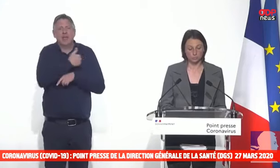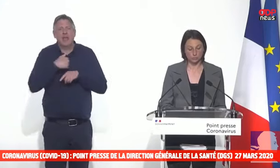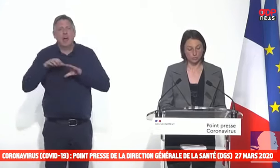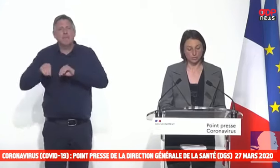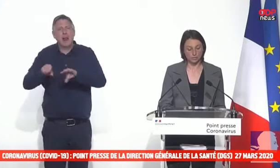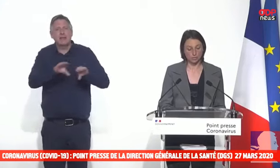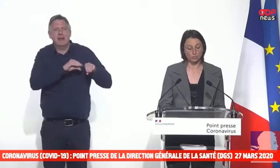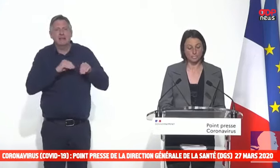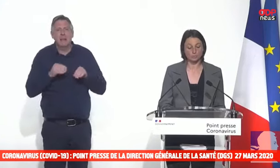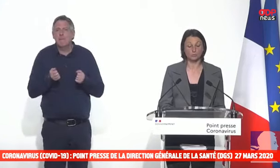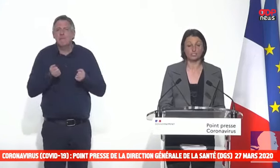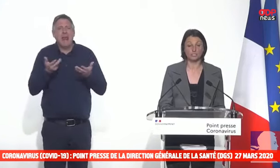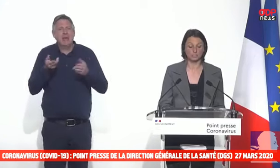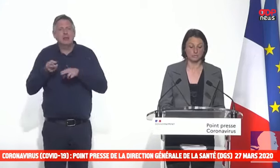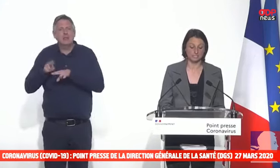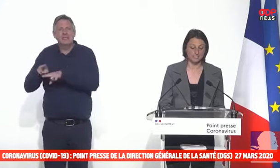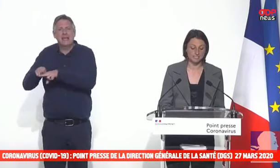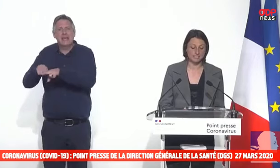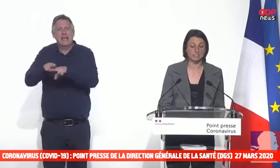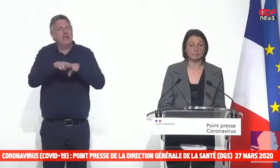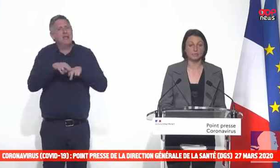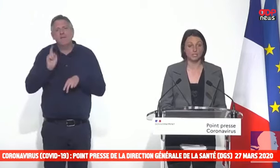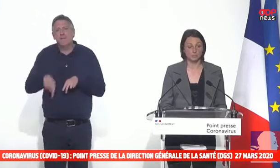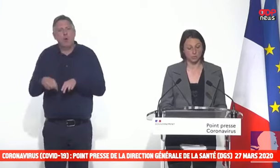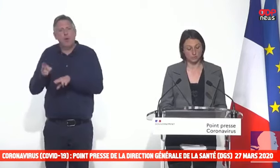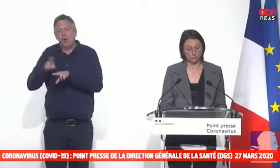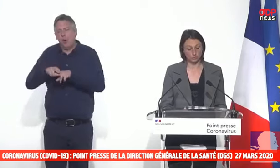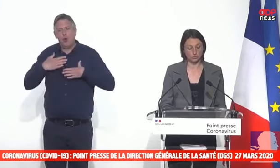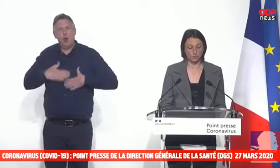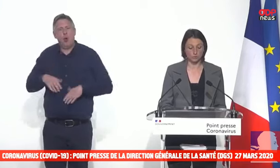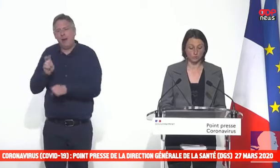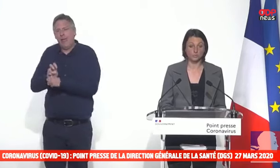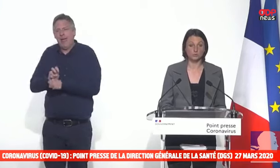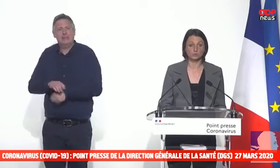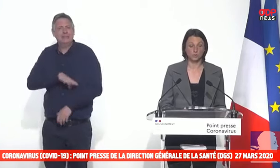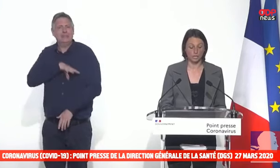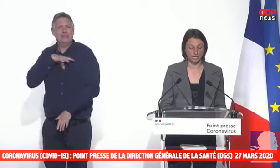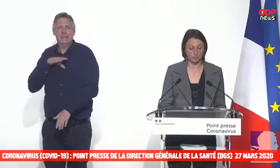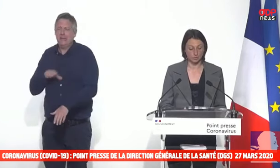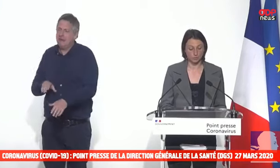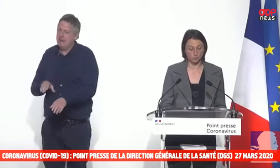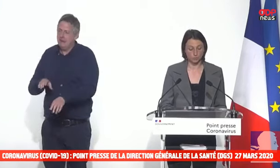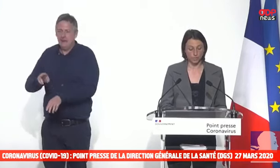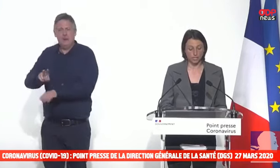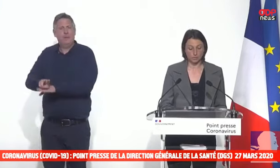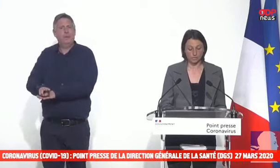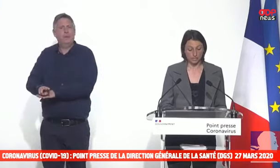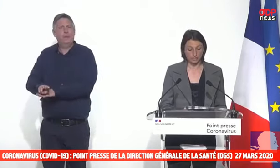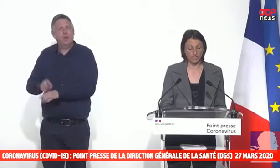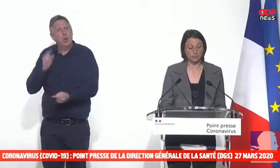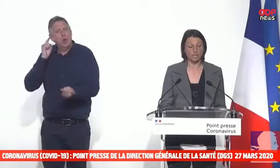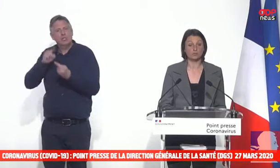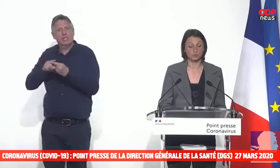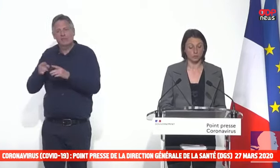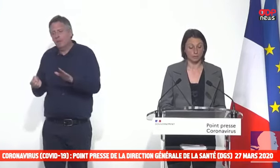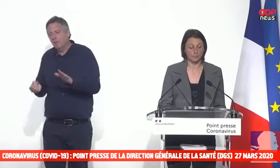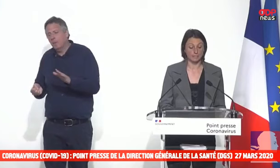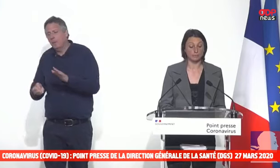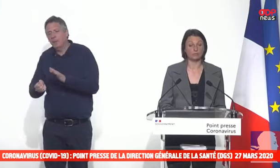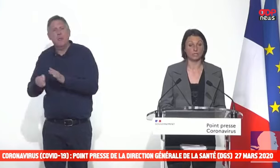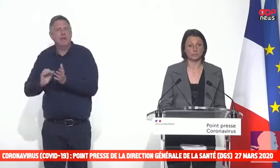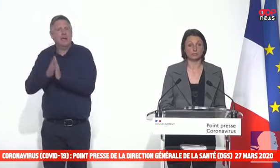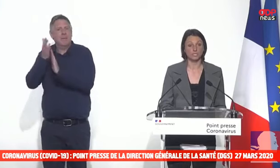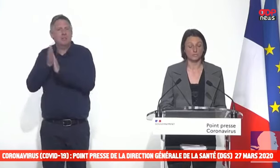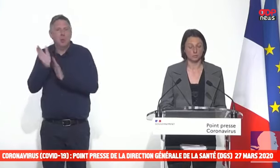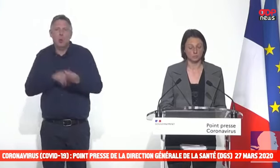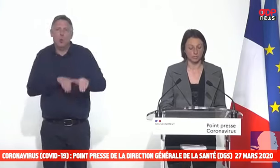décès nombreux, les corps pourraient être conservés dans la dignité, dans l'attente de leur inhumation ou de leur crémation, et dans certains cas, dans l'attente d'un rapatriement